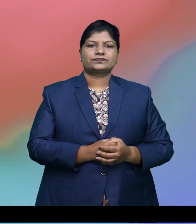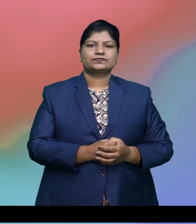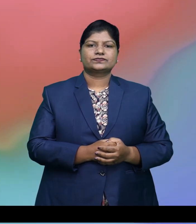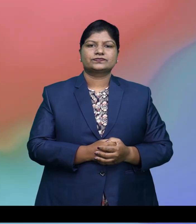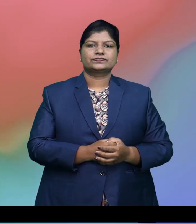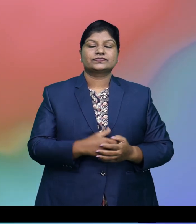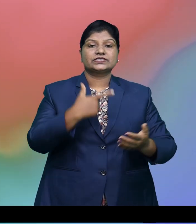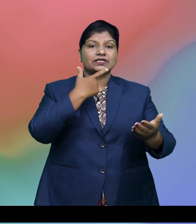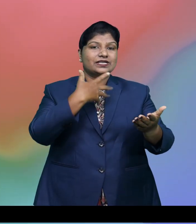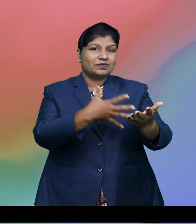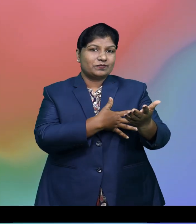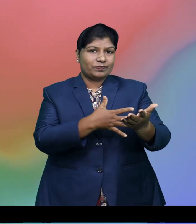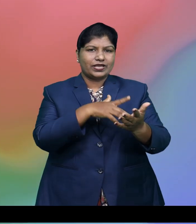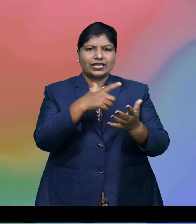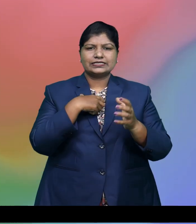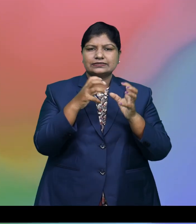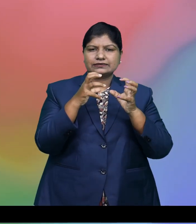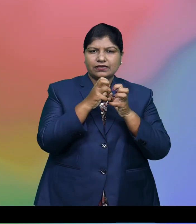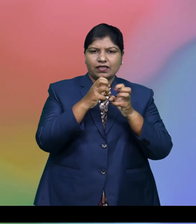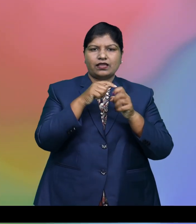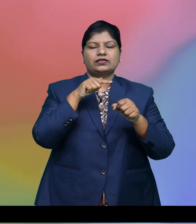రక్తం గడ్డకట్టడం,